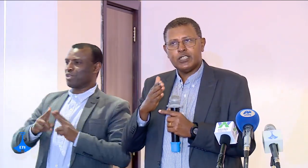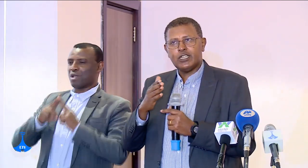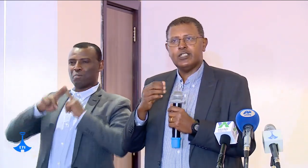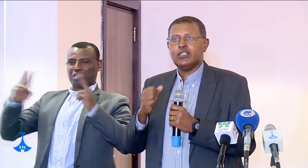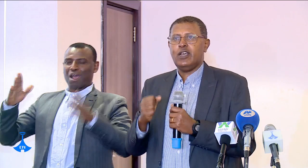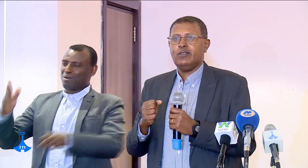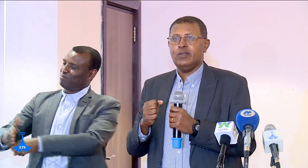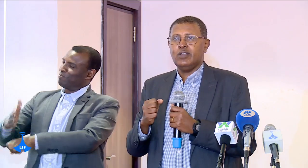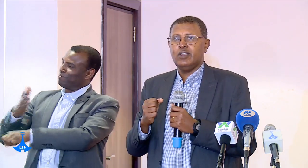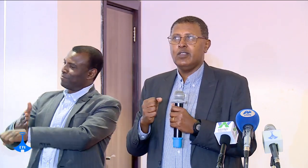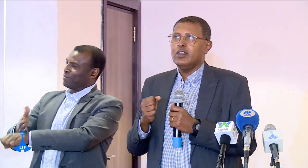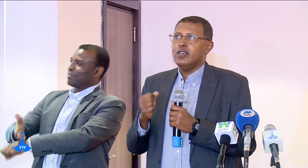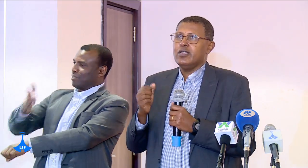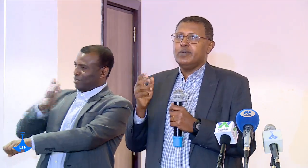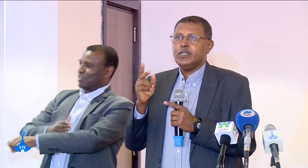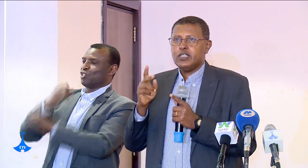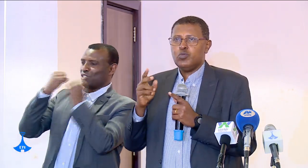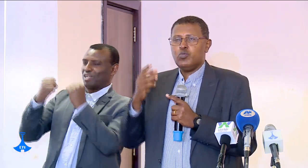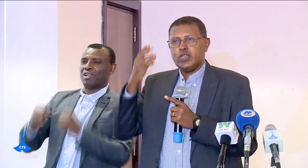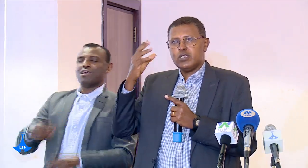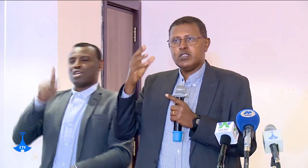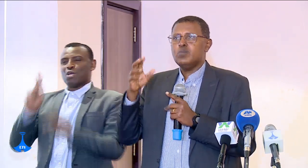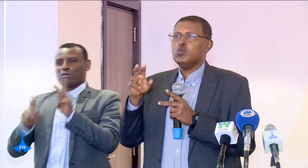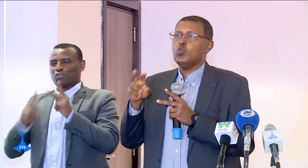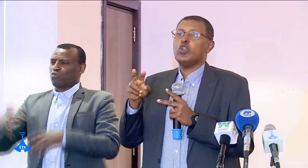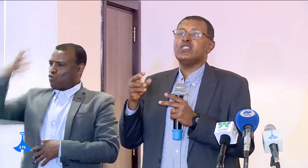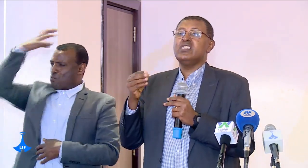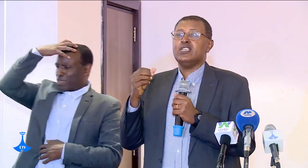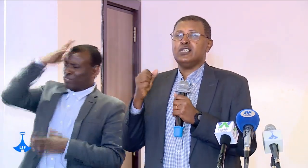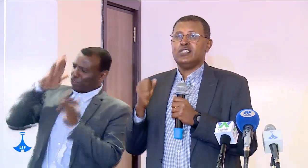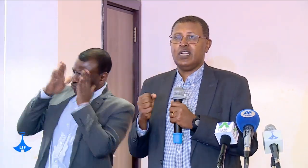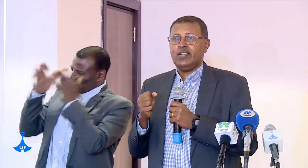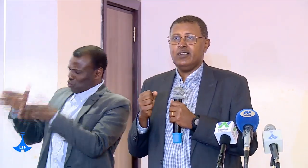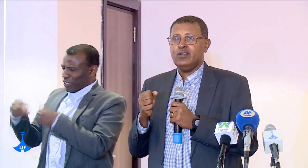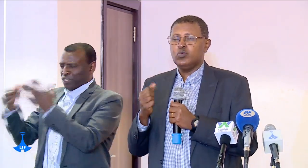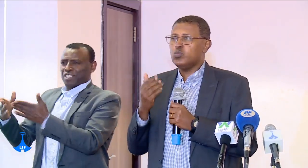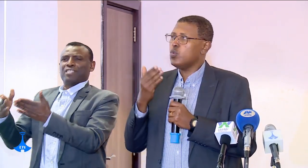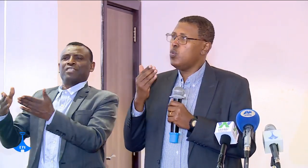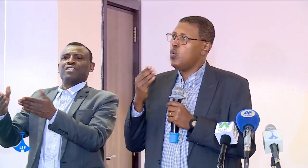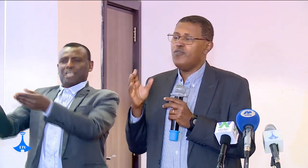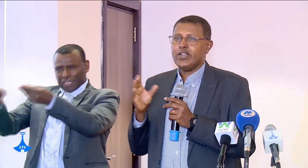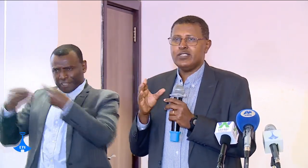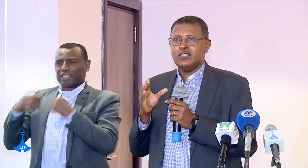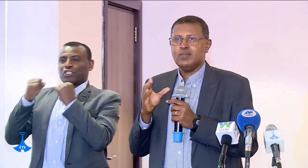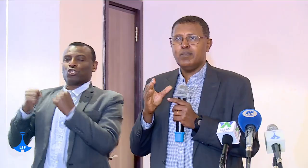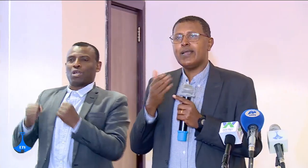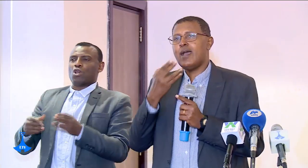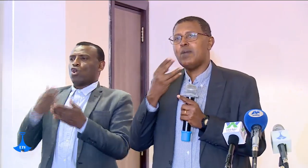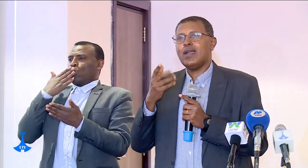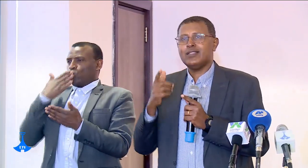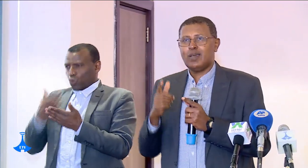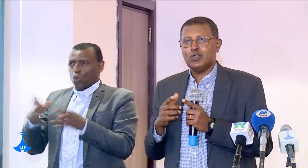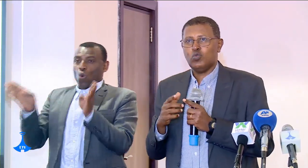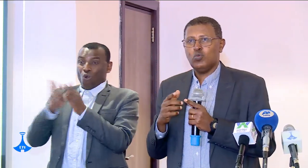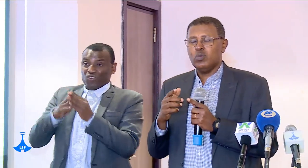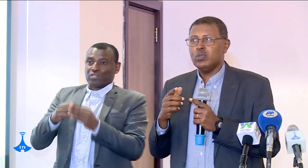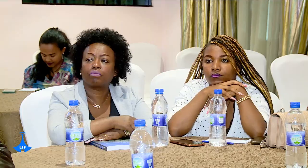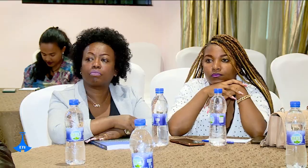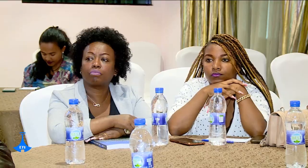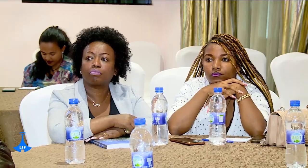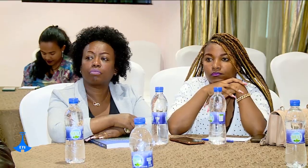በጣም ሊሻሻል ይችላል። ህብረተሰቡ መንግስትም ትኩረት ሊሰጠን ይችላል። ጥሩ ኮንፈረንስ መልካም አጋጣሚ